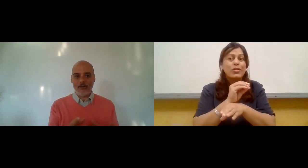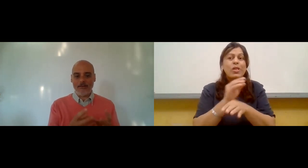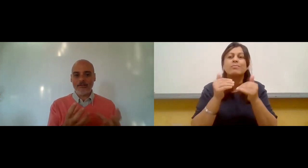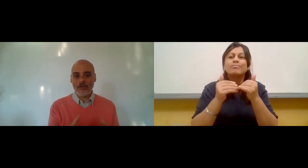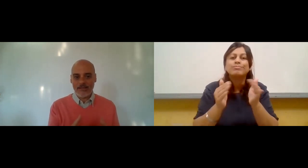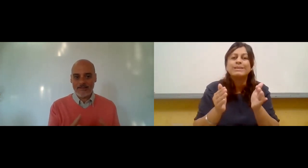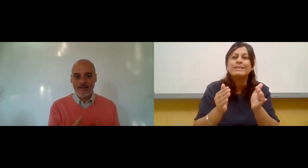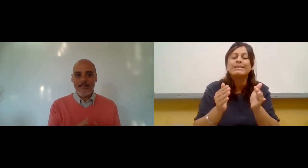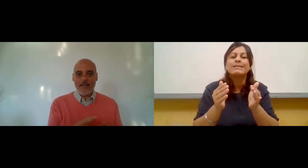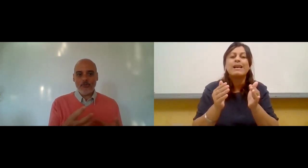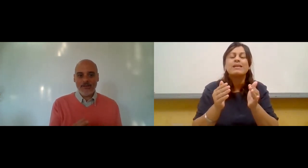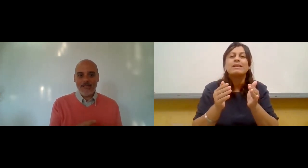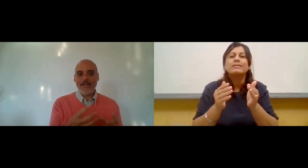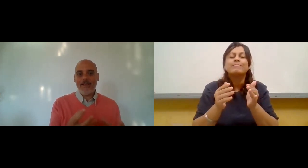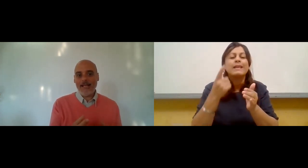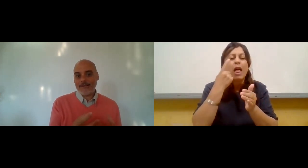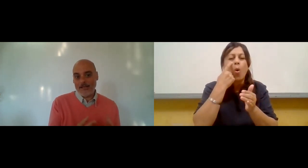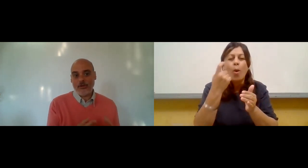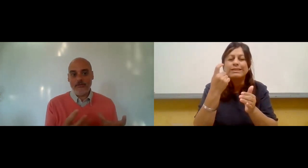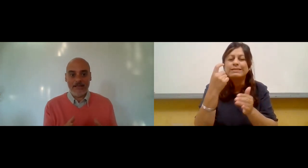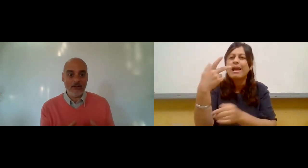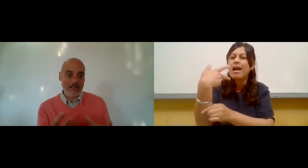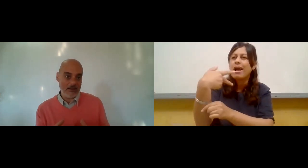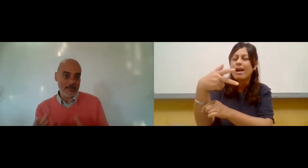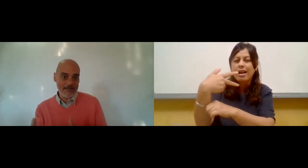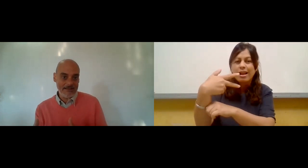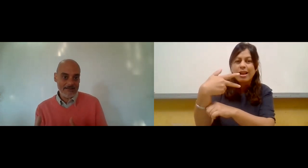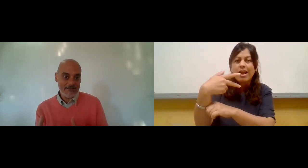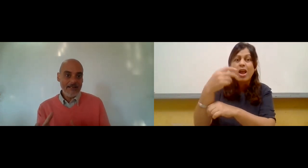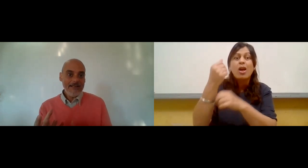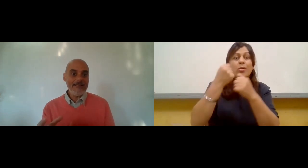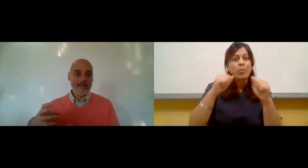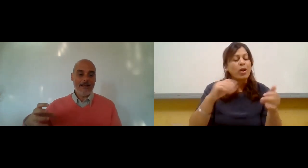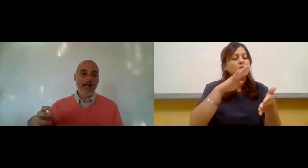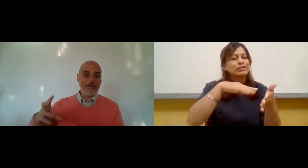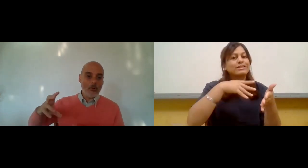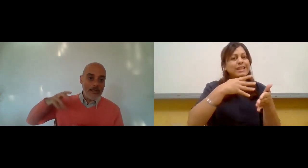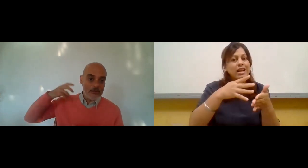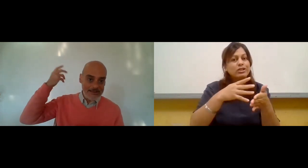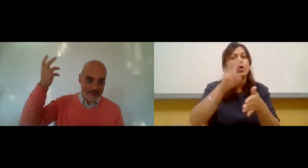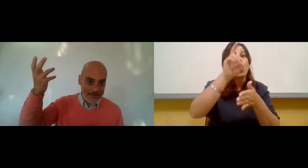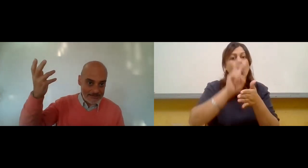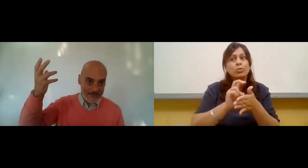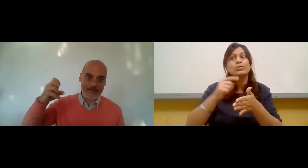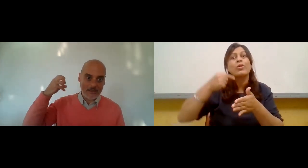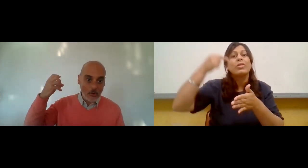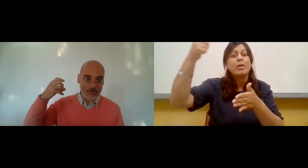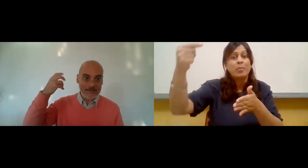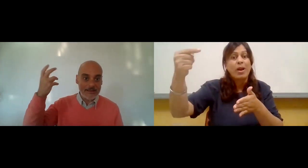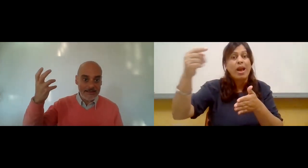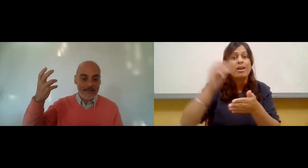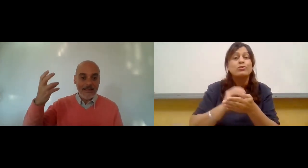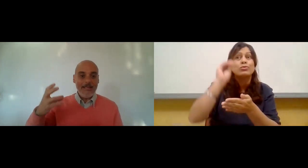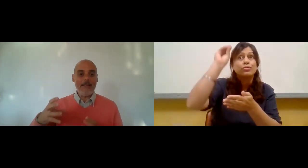las videograbaciones la posibilidad de generar textos diferidos en lengua de señas y al ponerlos en Internet, en reservorios